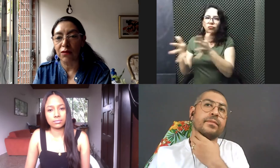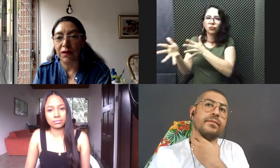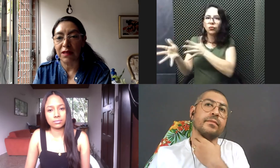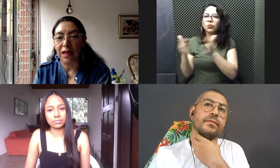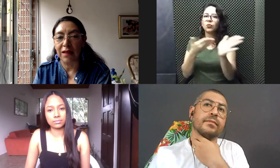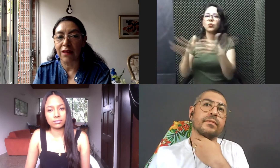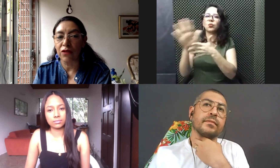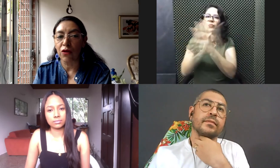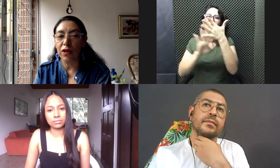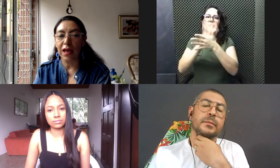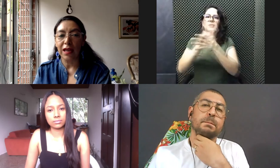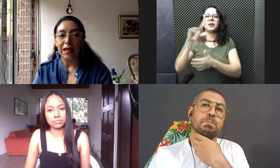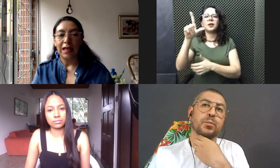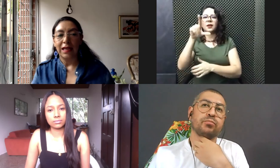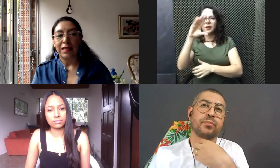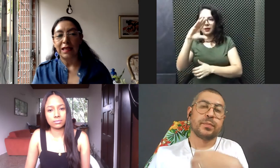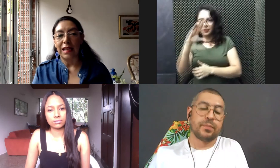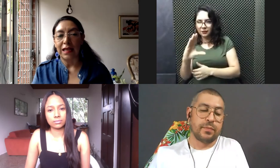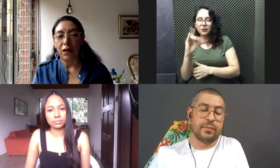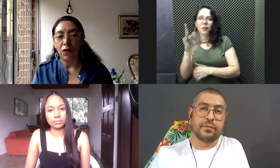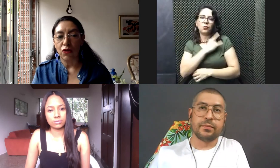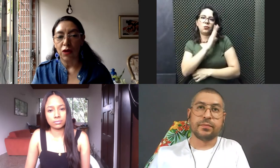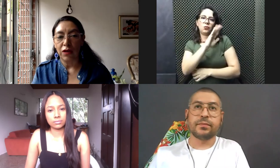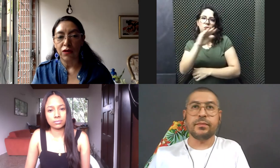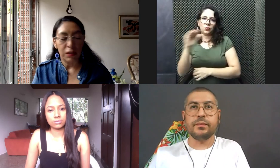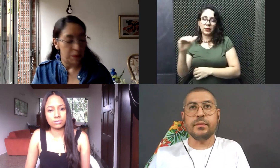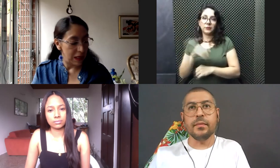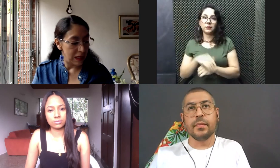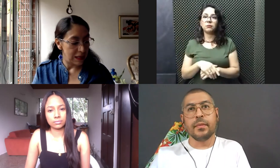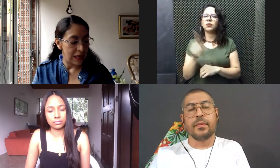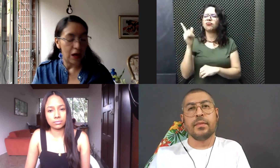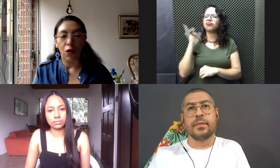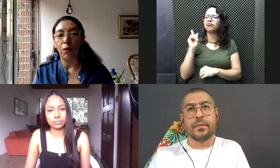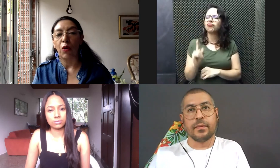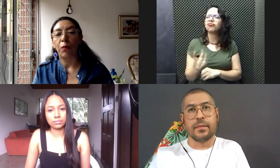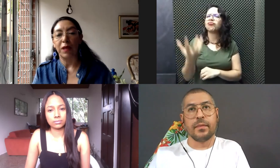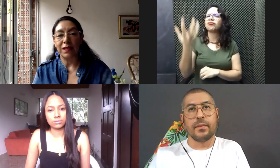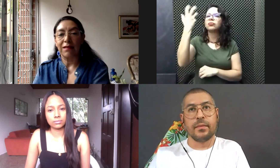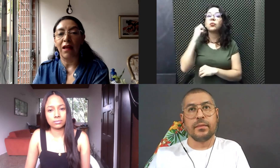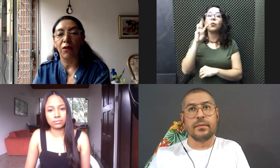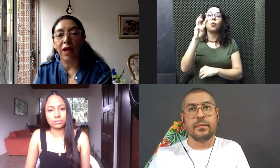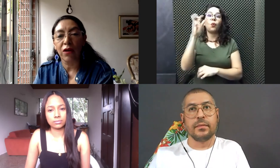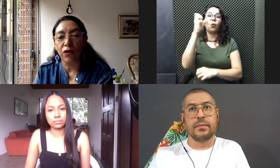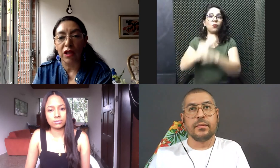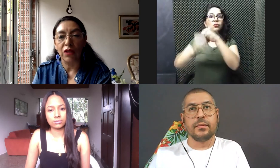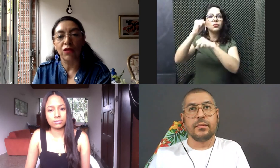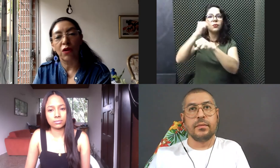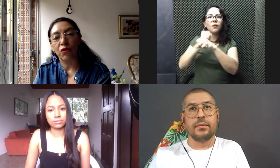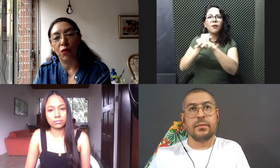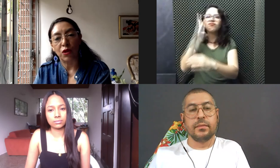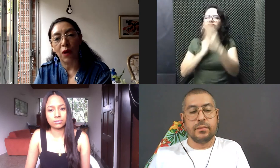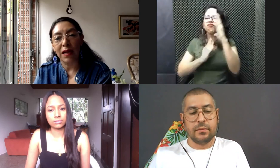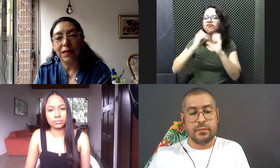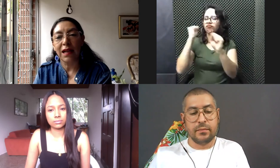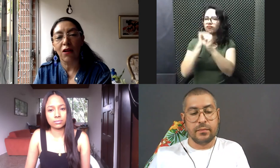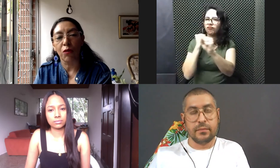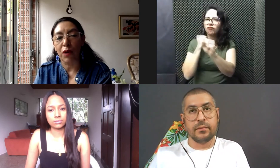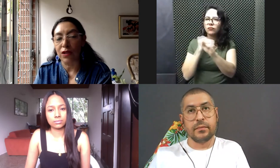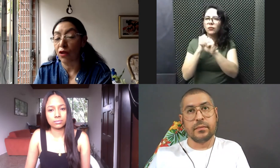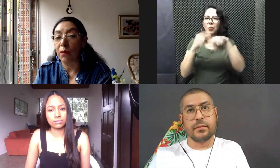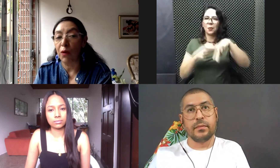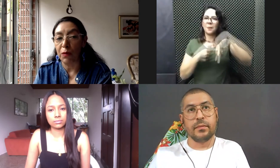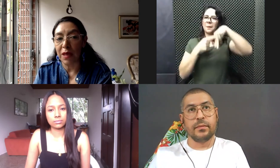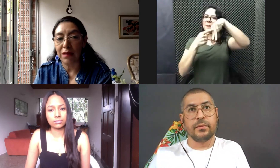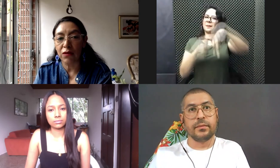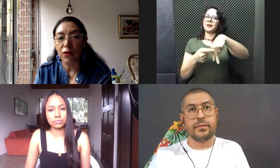de la Universidad de Antioquia. Tiene 8 años de experiencia como presentadora de contenidos audiovisuales de la